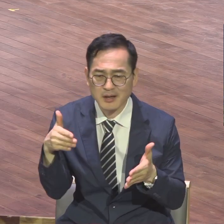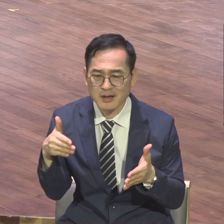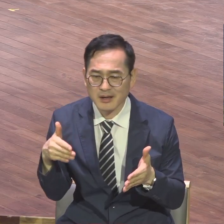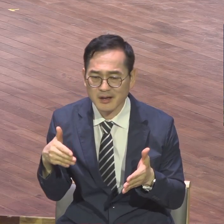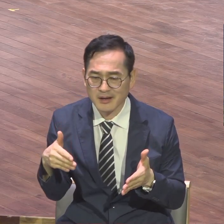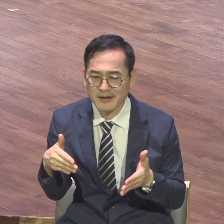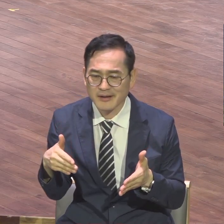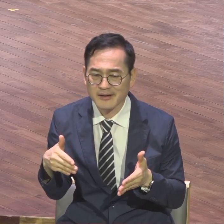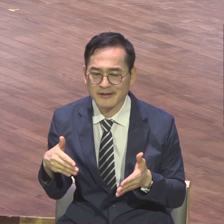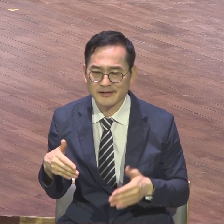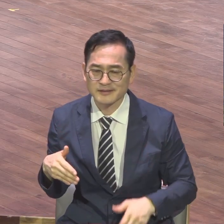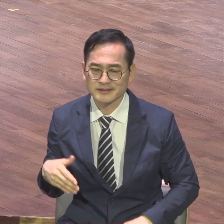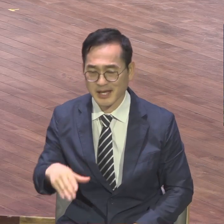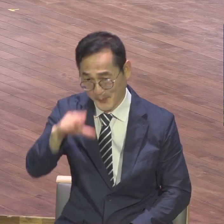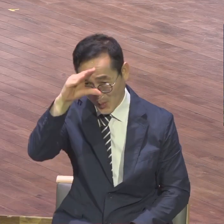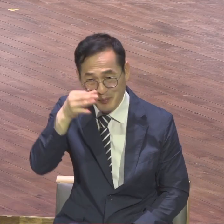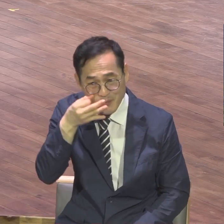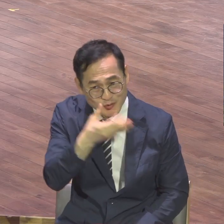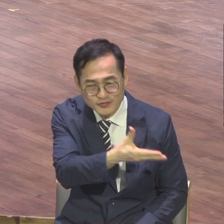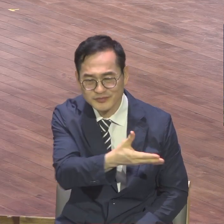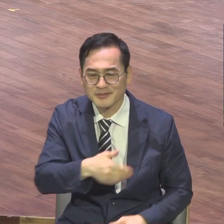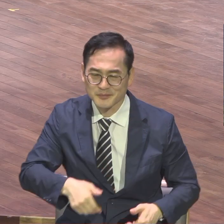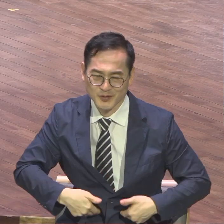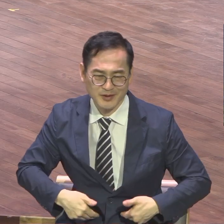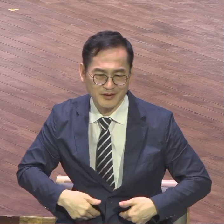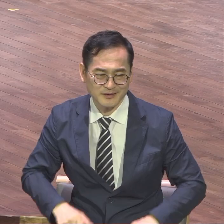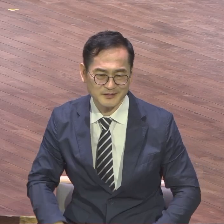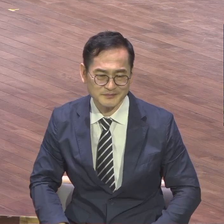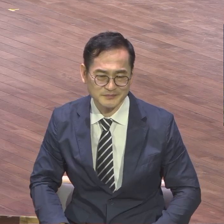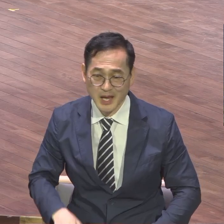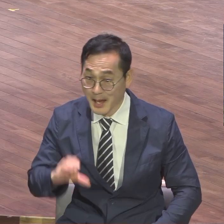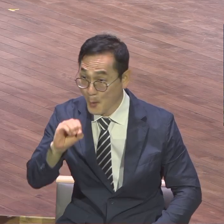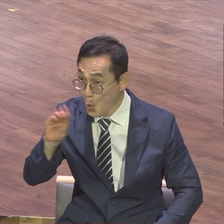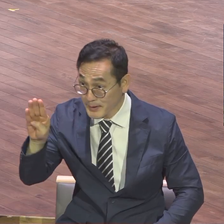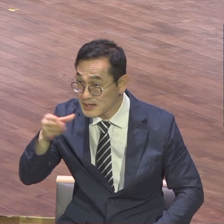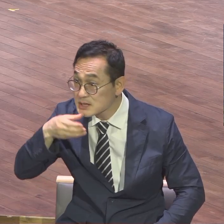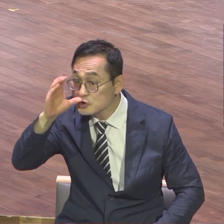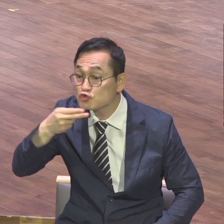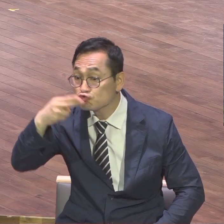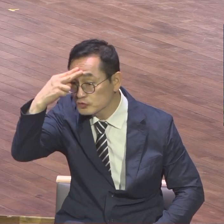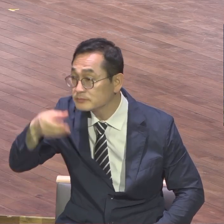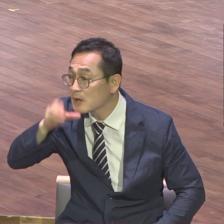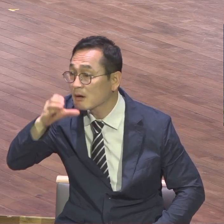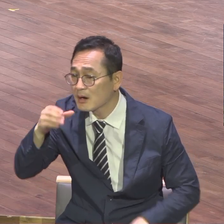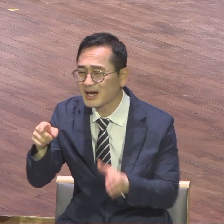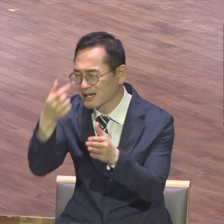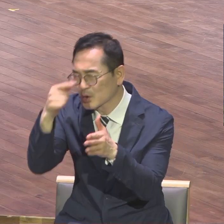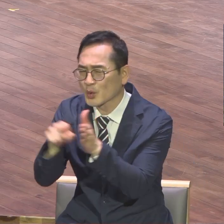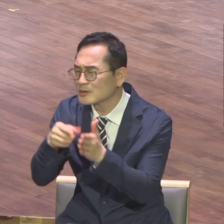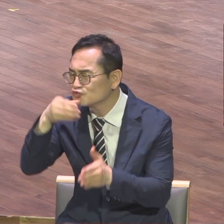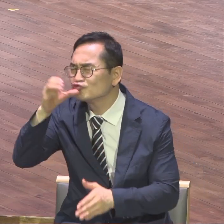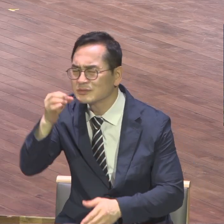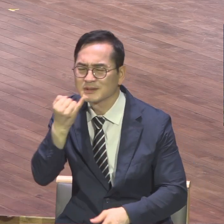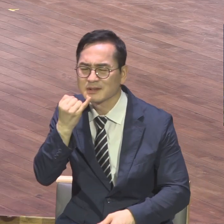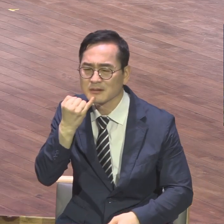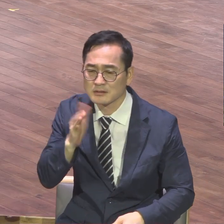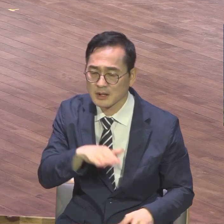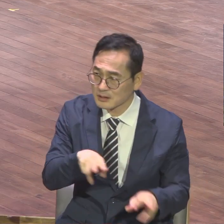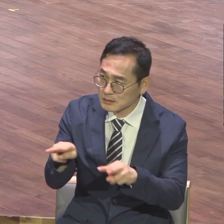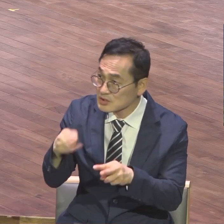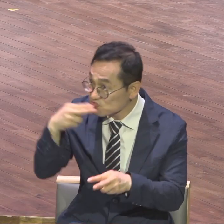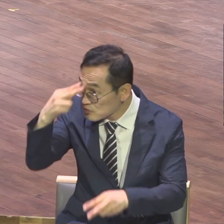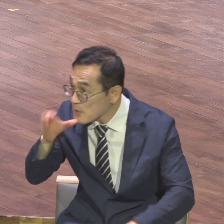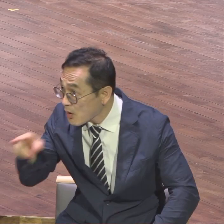도저히 초신자 왔는데 그런 보고서를 봤다니까요. 전도회라고 또 참석했는데